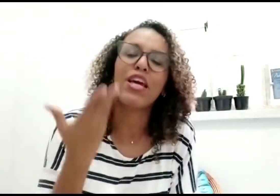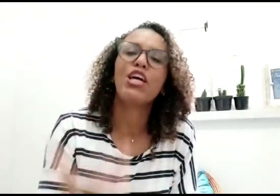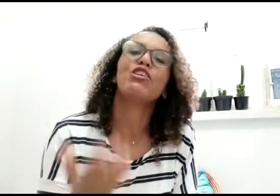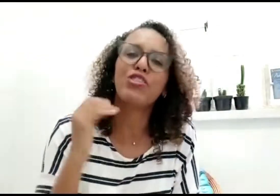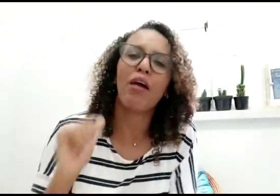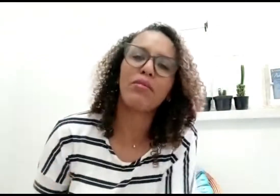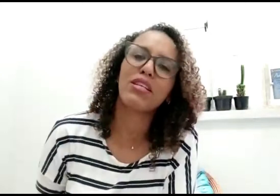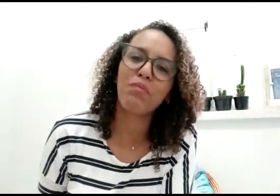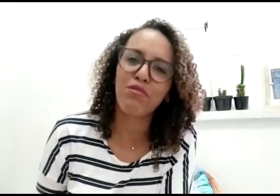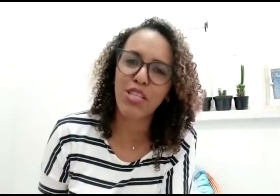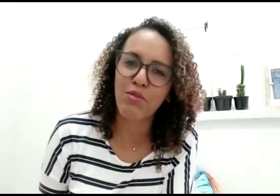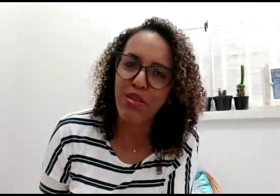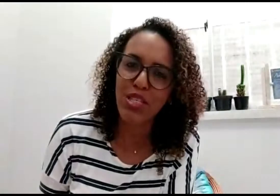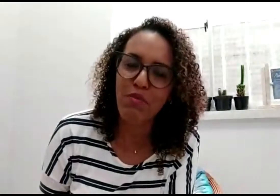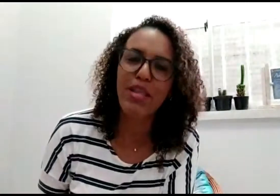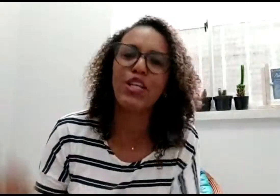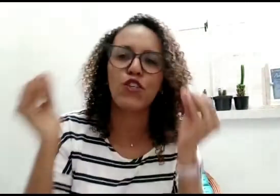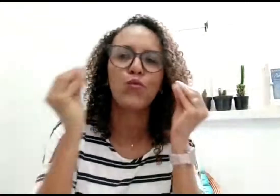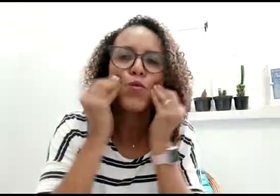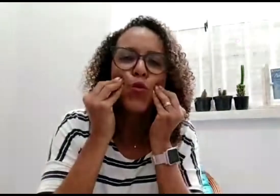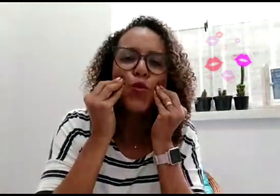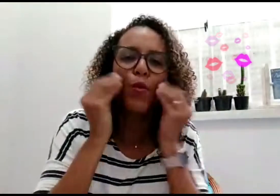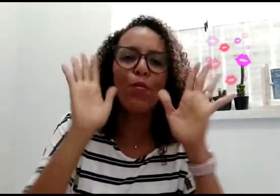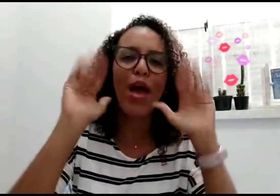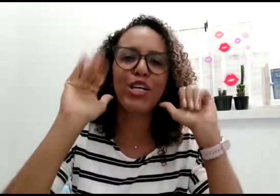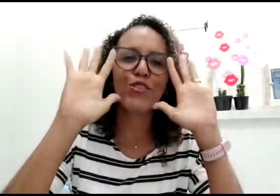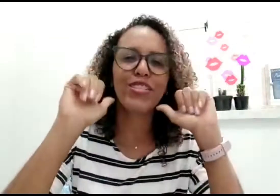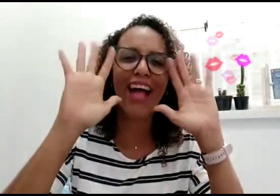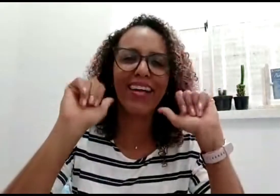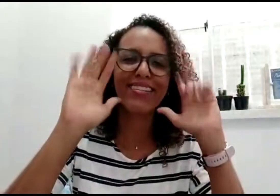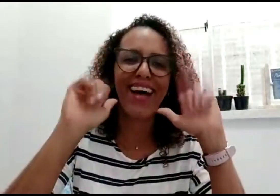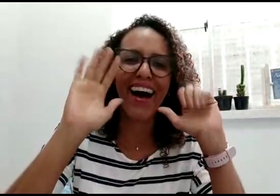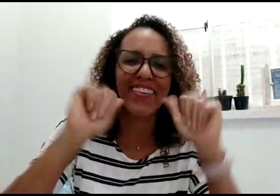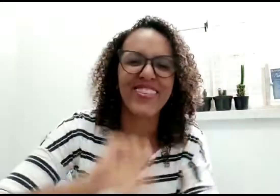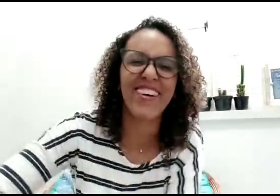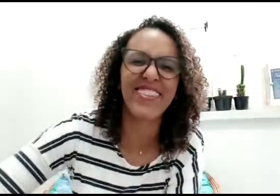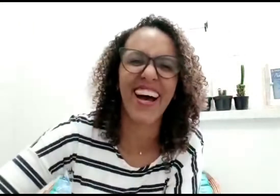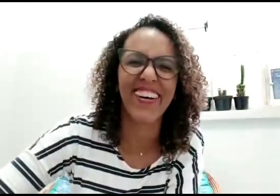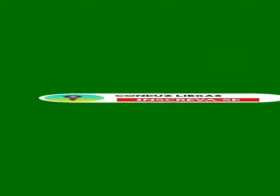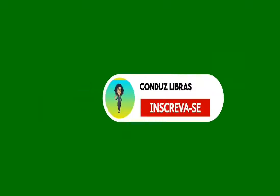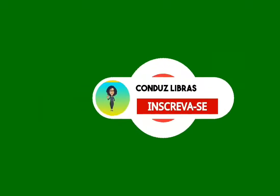estar passando para você as minhas experiências. Um beijo sinalizado. Tchau, tchau.